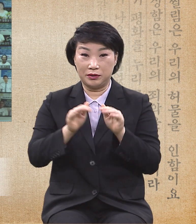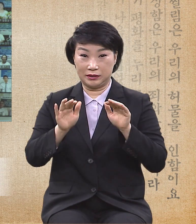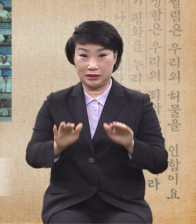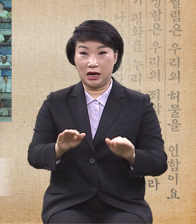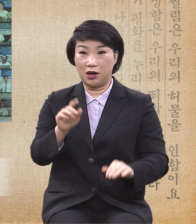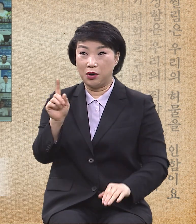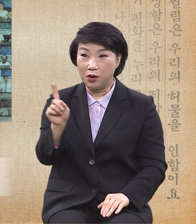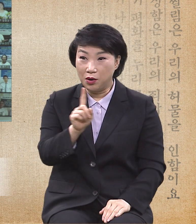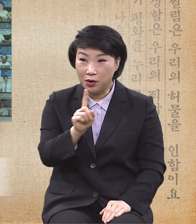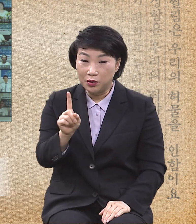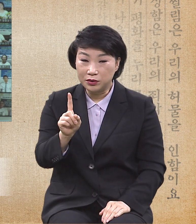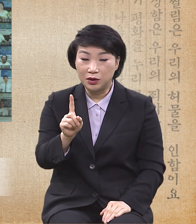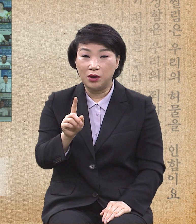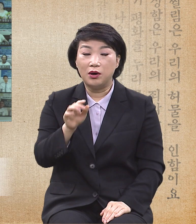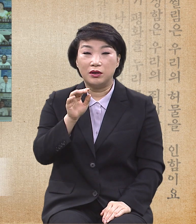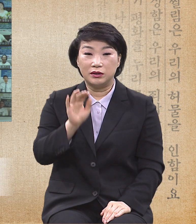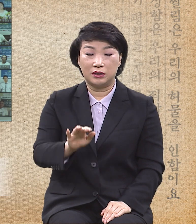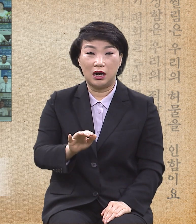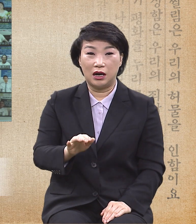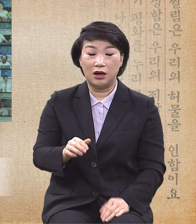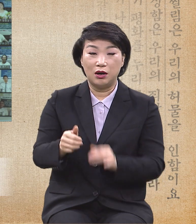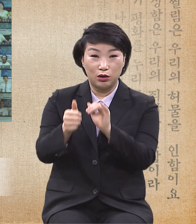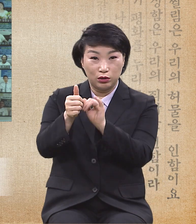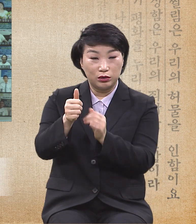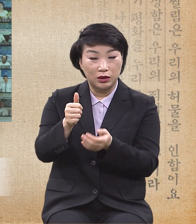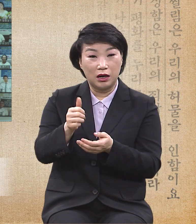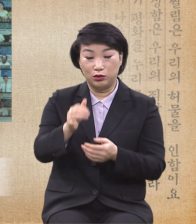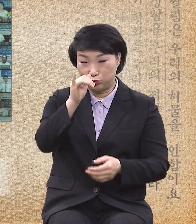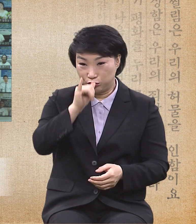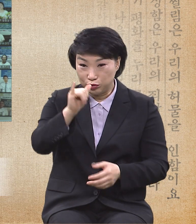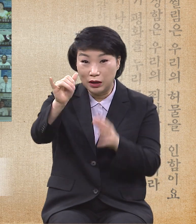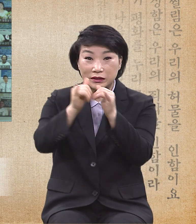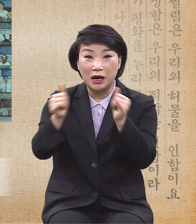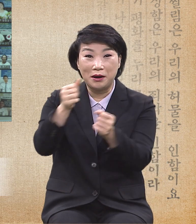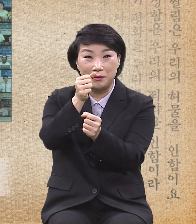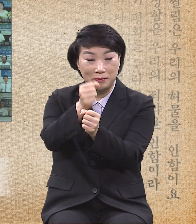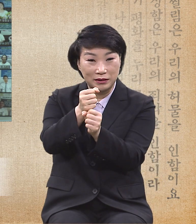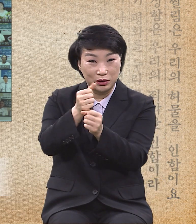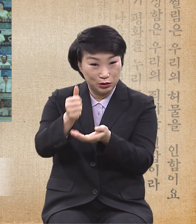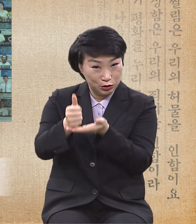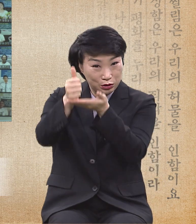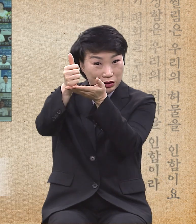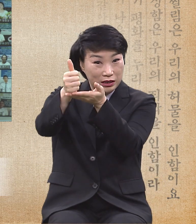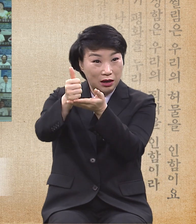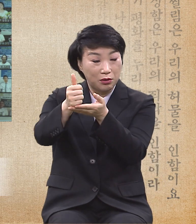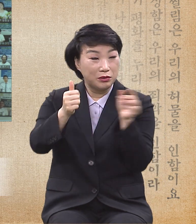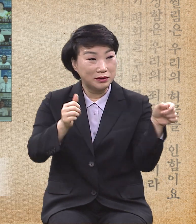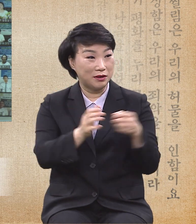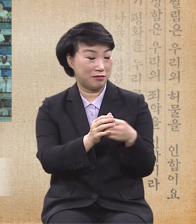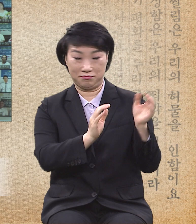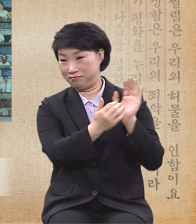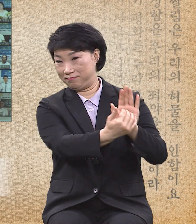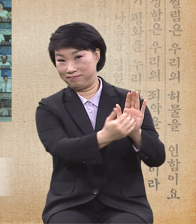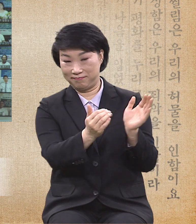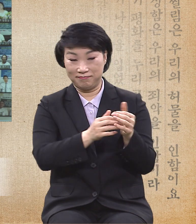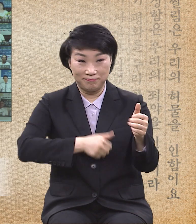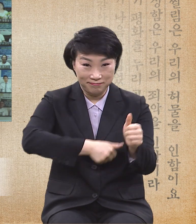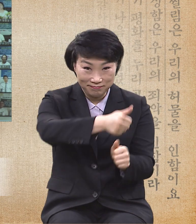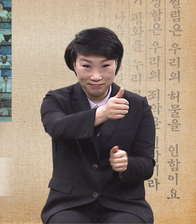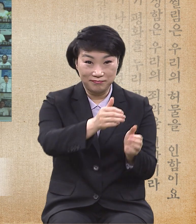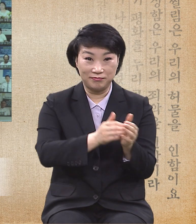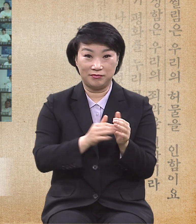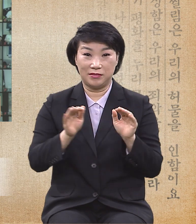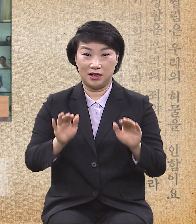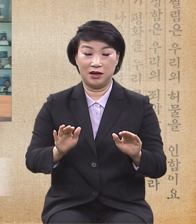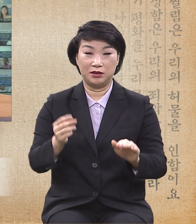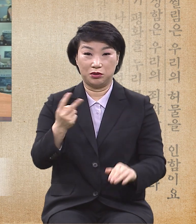어떤 영웅을 만들겠다는데도 받아들이지 않고 이기시고